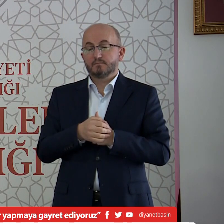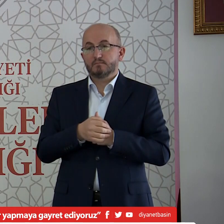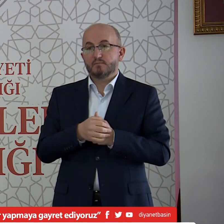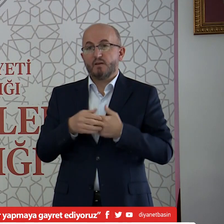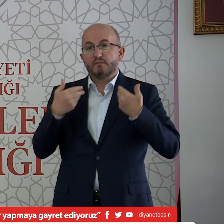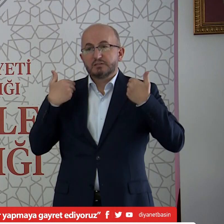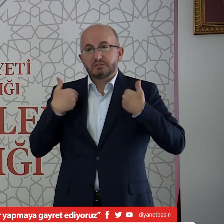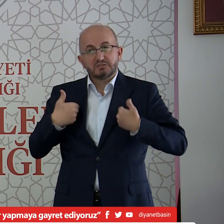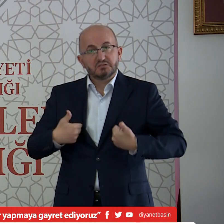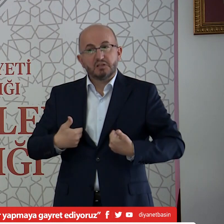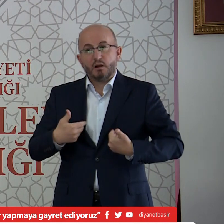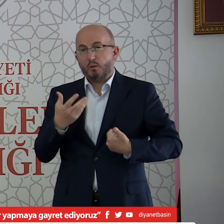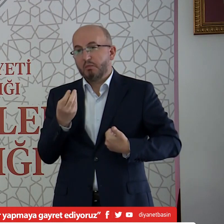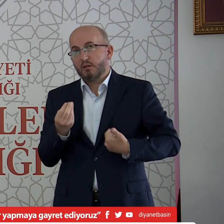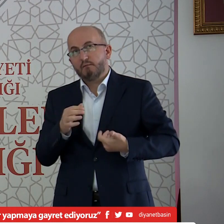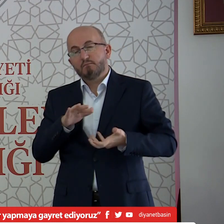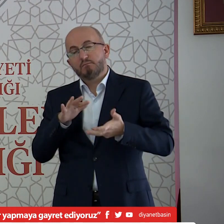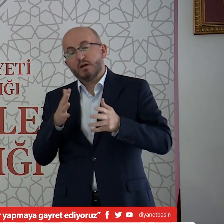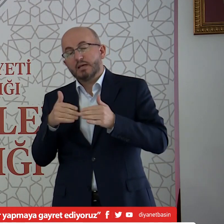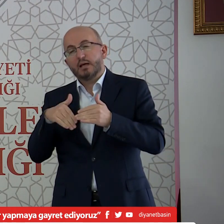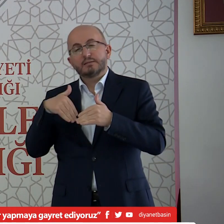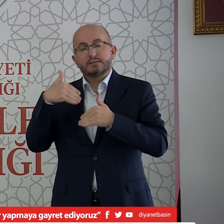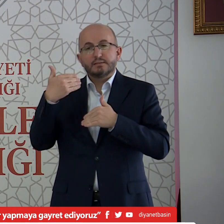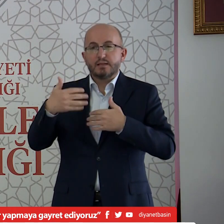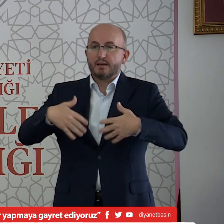fiziksel olarak ya da işte diğer